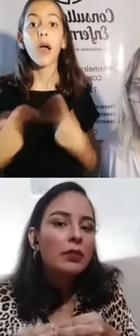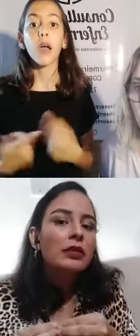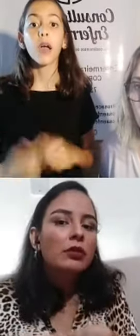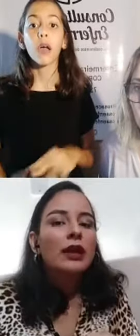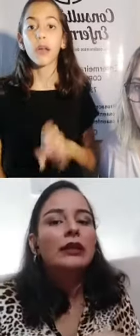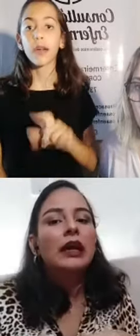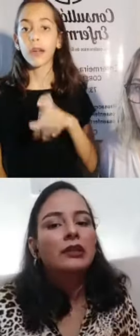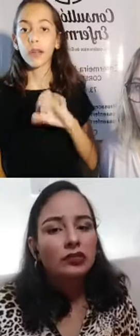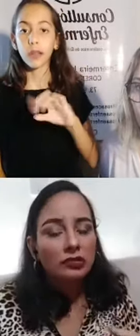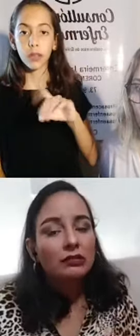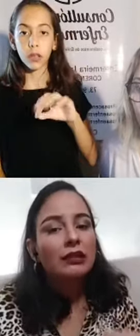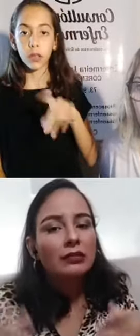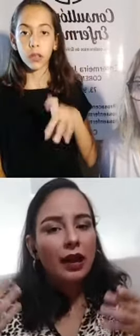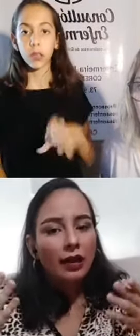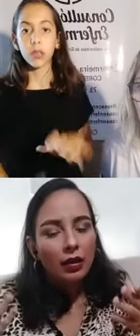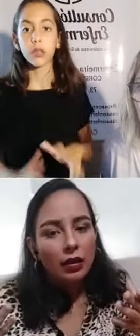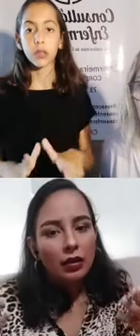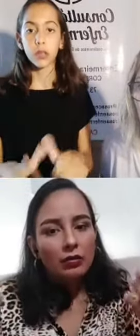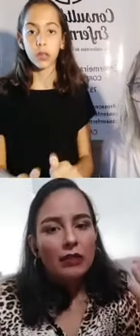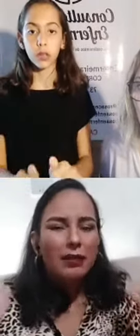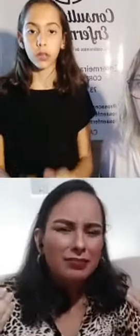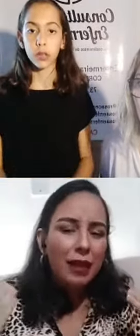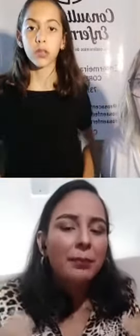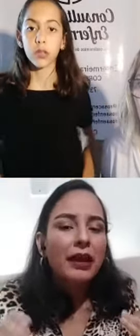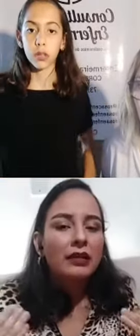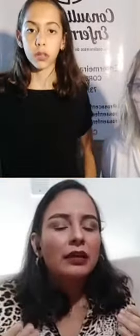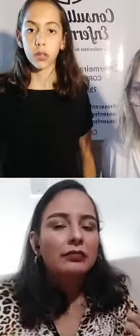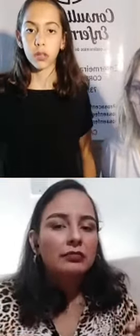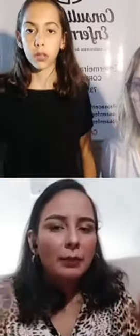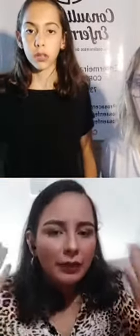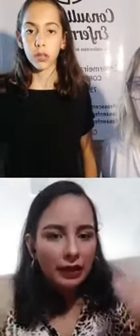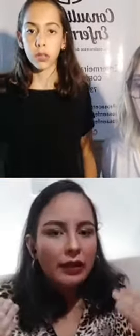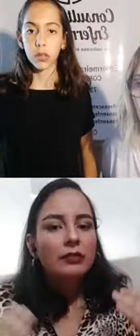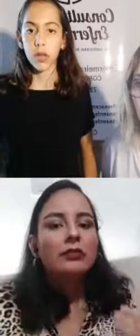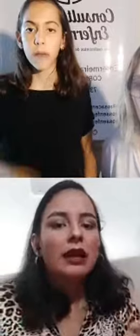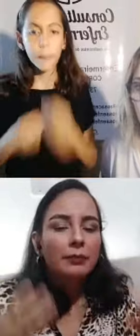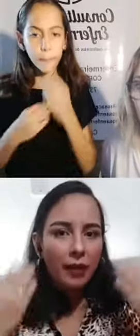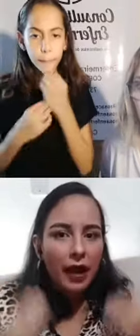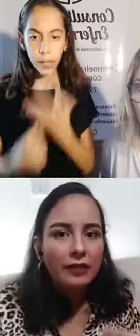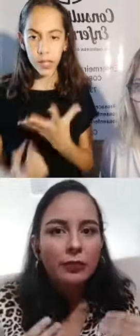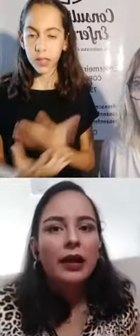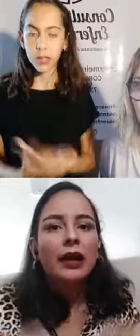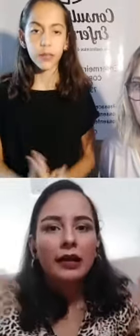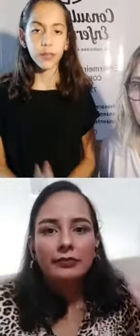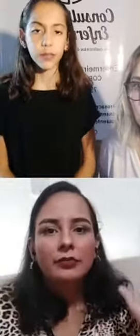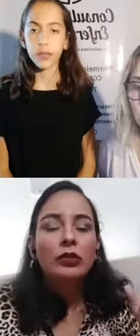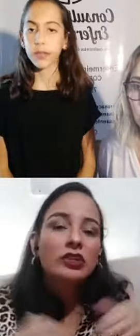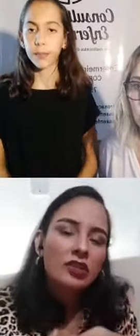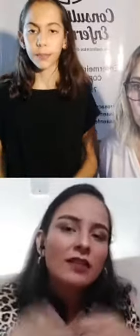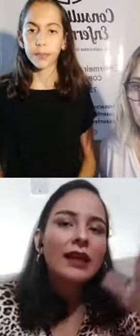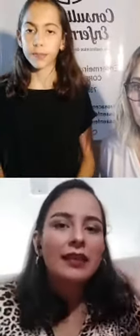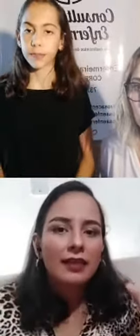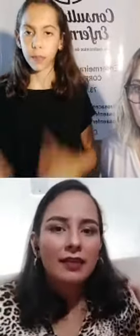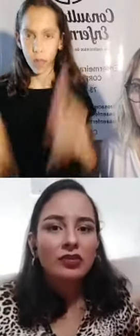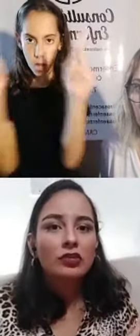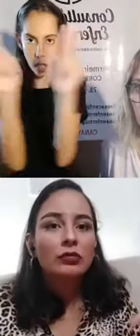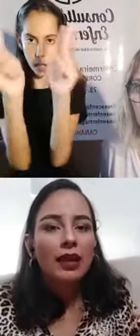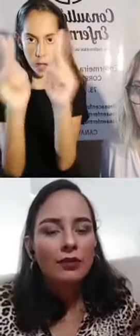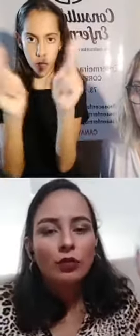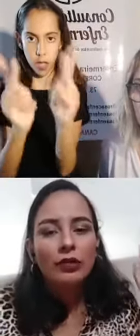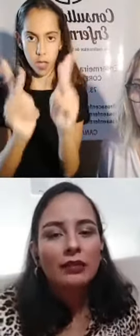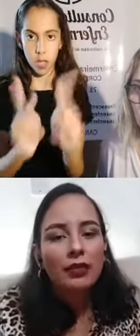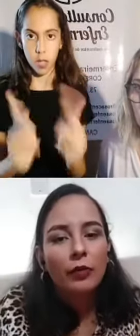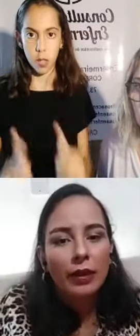nossa micro-realidade, a gente tem que tentar tá bem, né? Tá bem, tá em paz para quando a gente sair dessa, a gente não